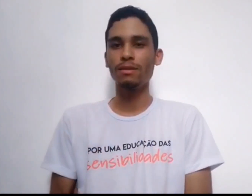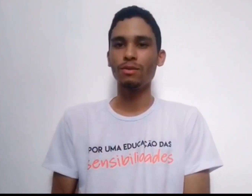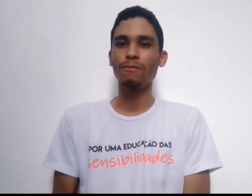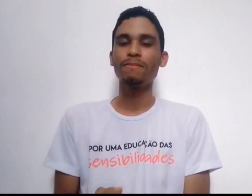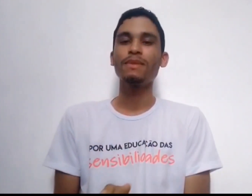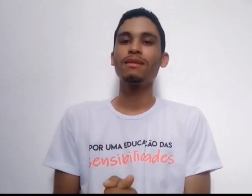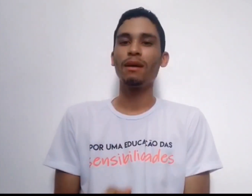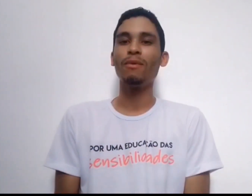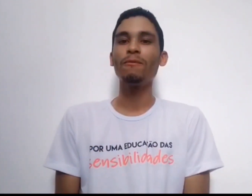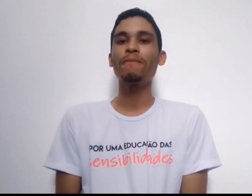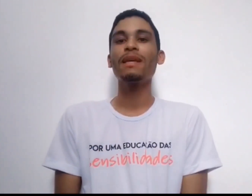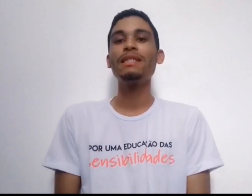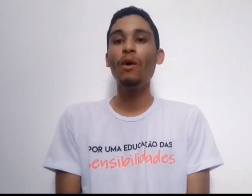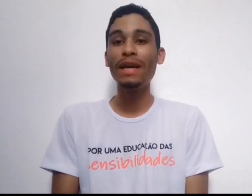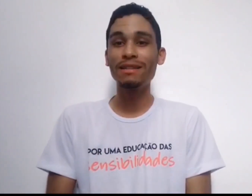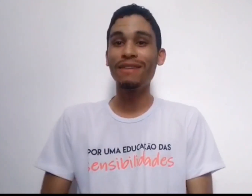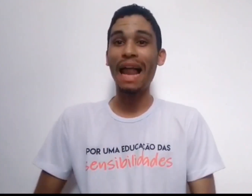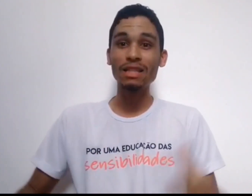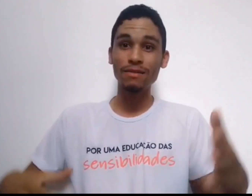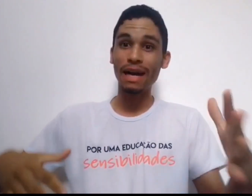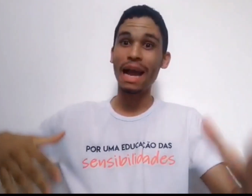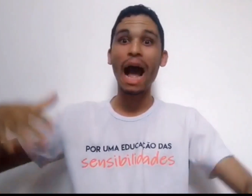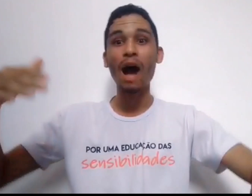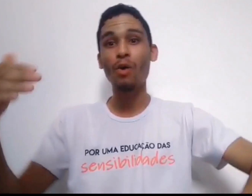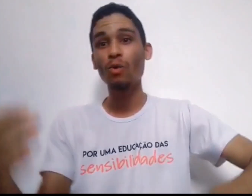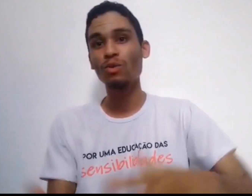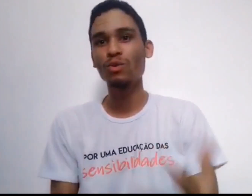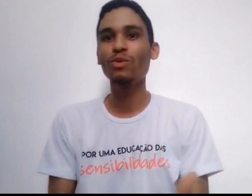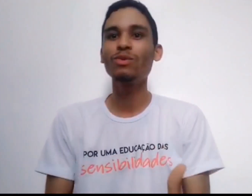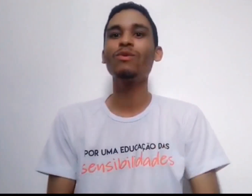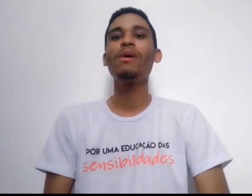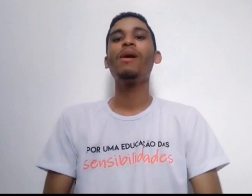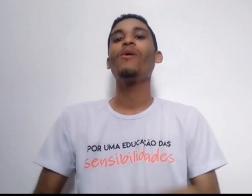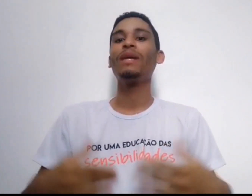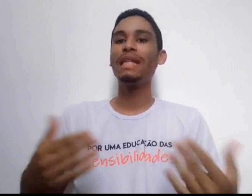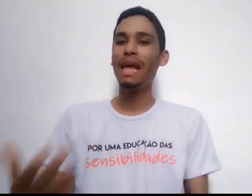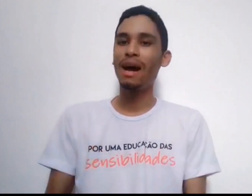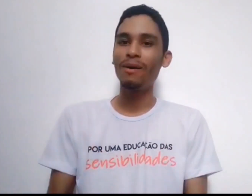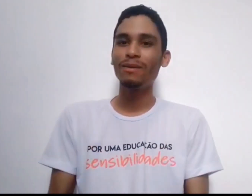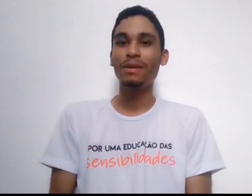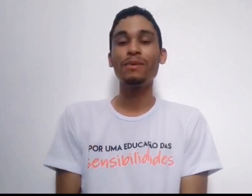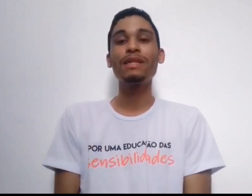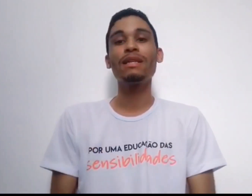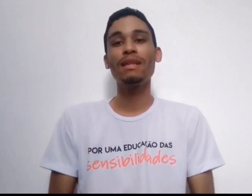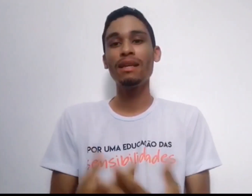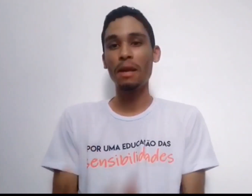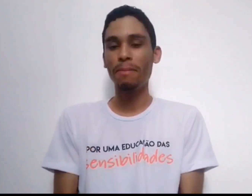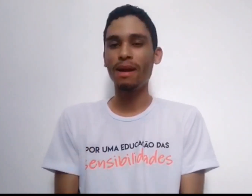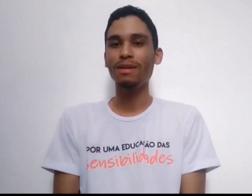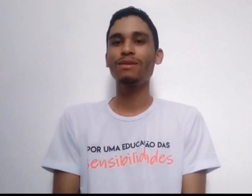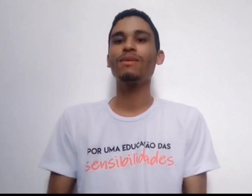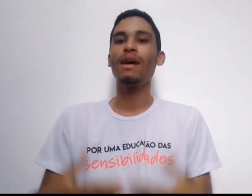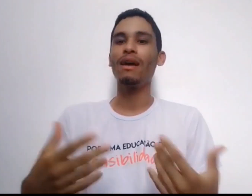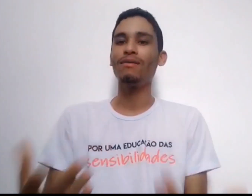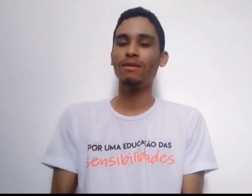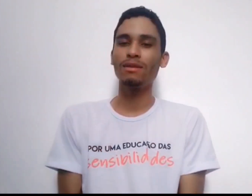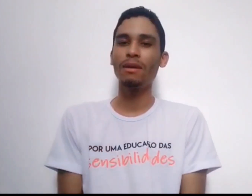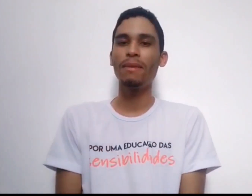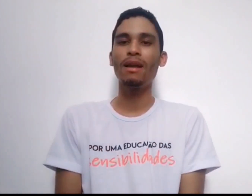Brasil, tá bom? Então, entre falar devagar com o surdo, o ideal e o que já tem lei para isso é você saber a